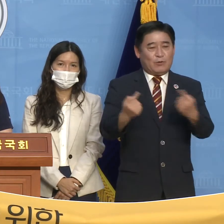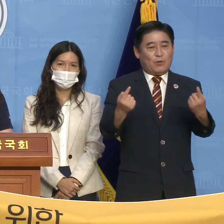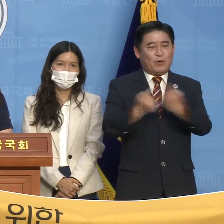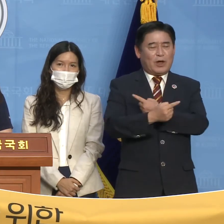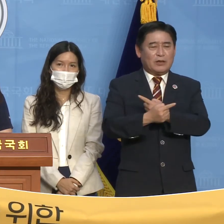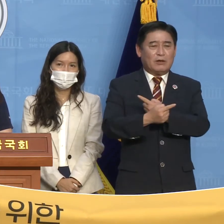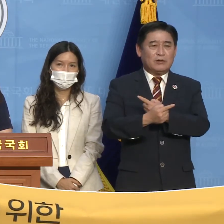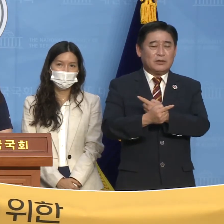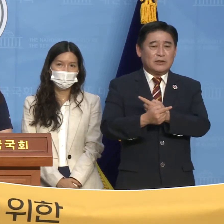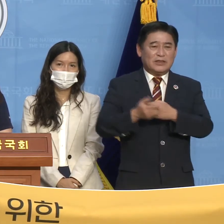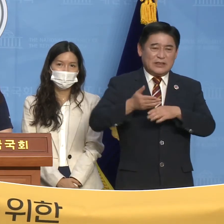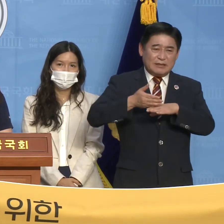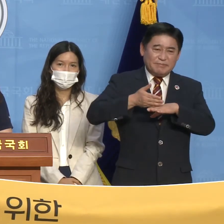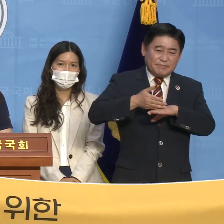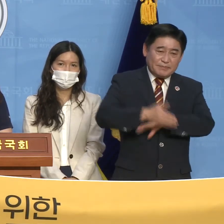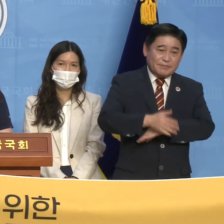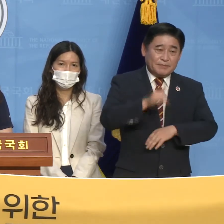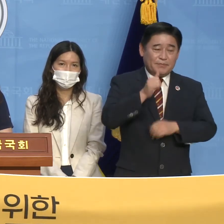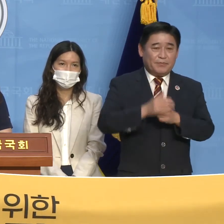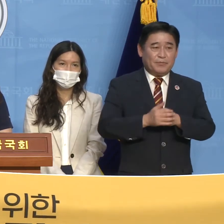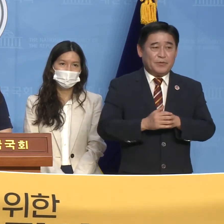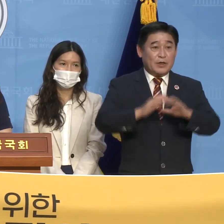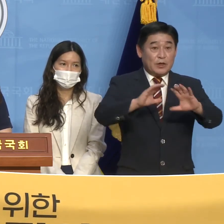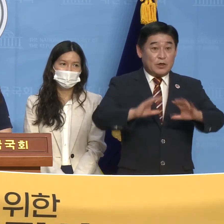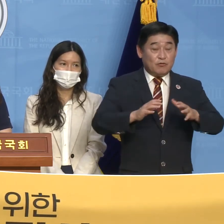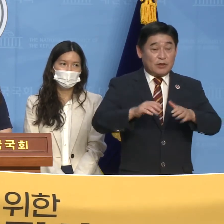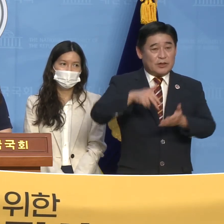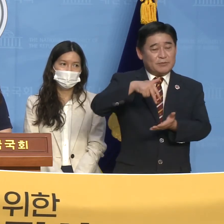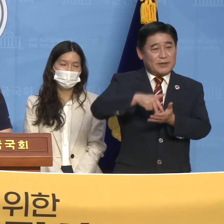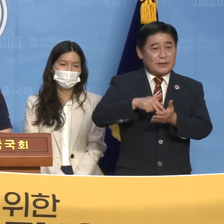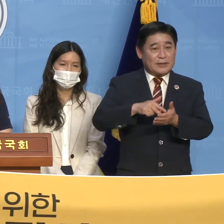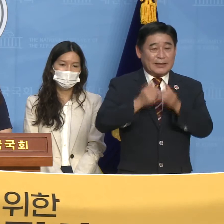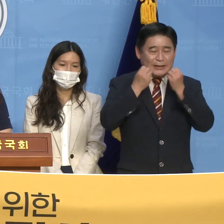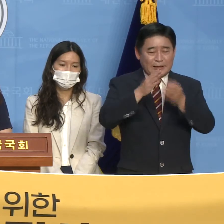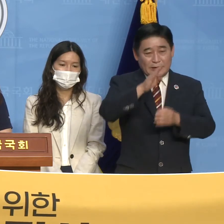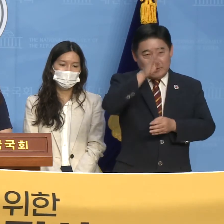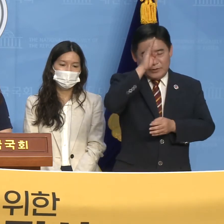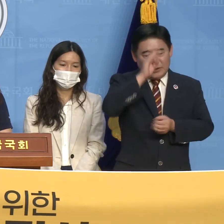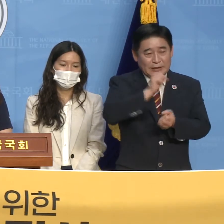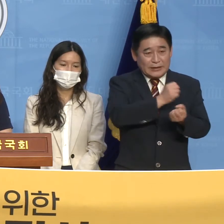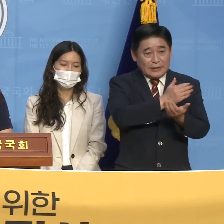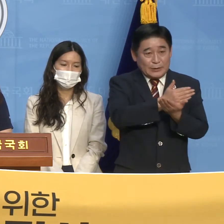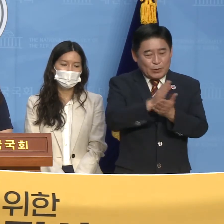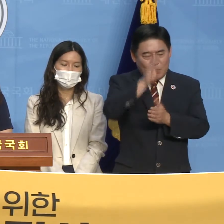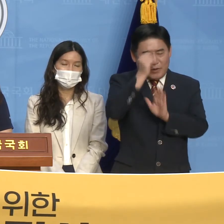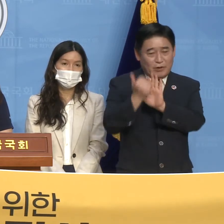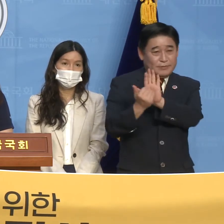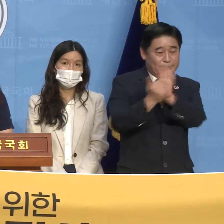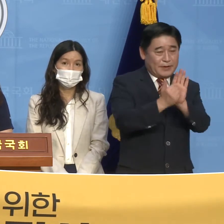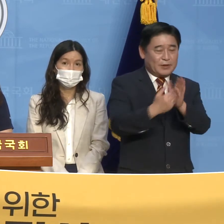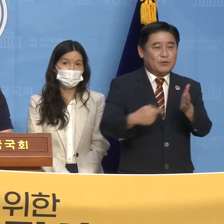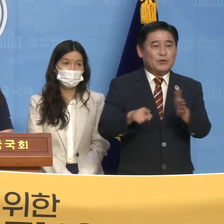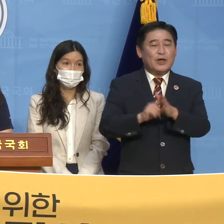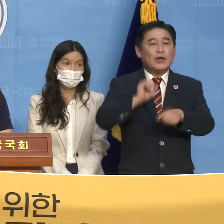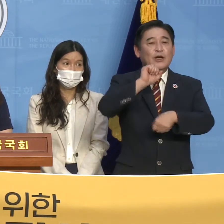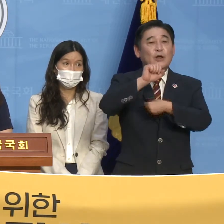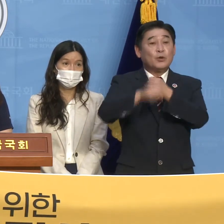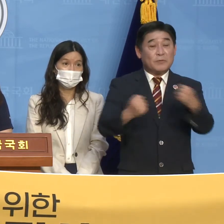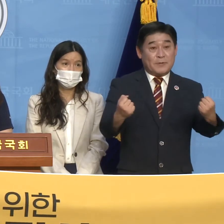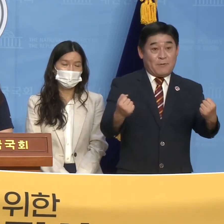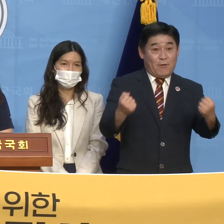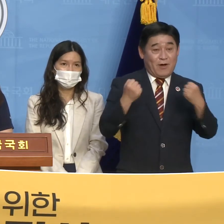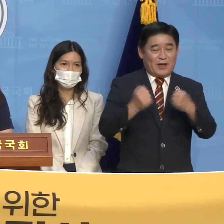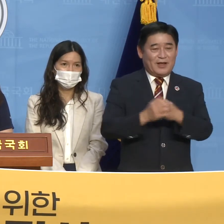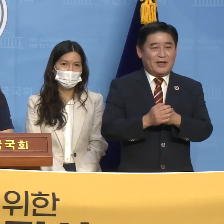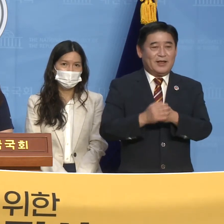개선은 지지부진하기만 했다. 국가적 차원에서 신종 질병의 발생과 확산을 예방하기 위해 동물들이